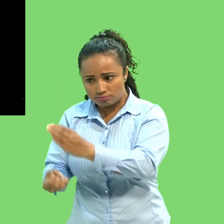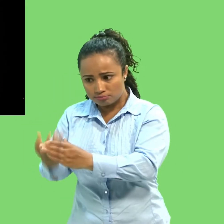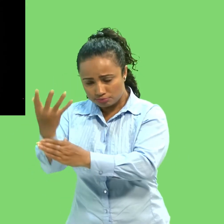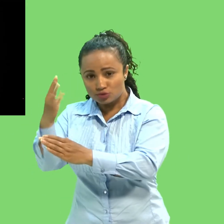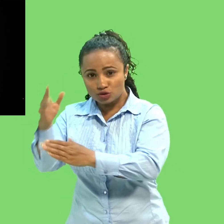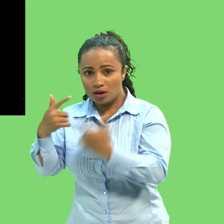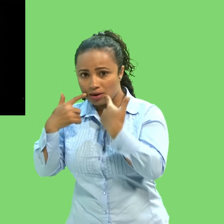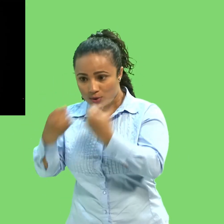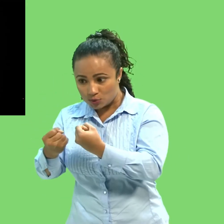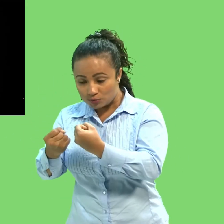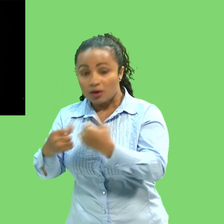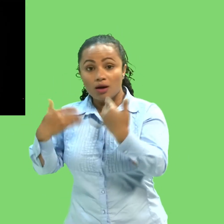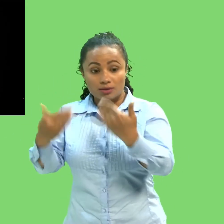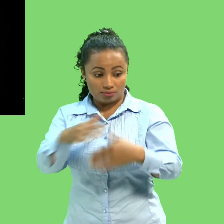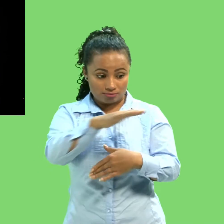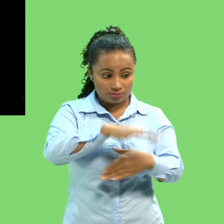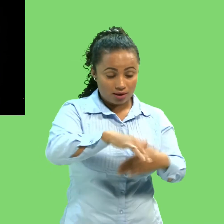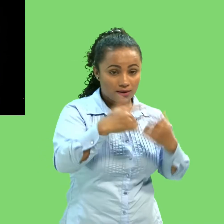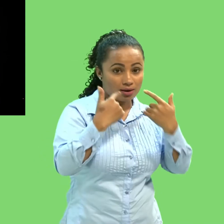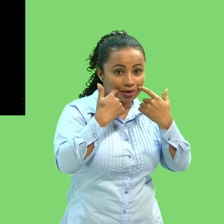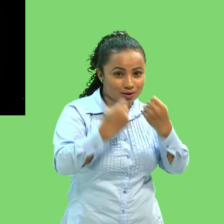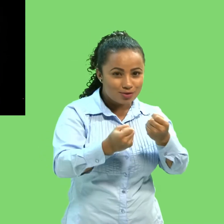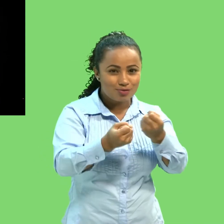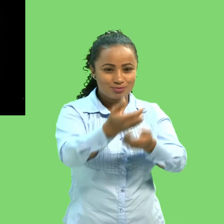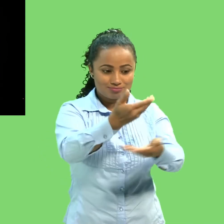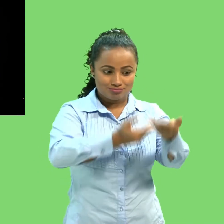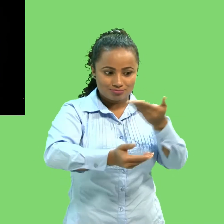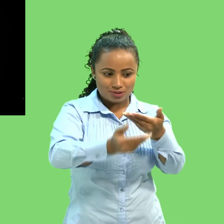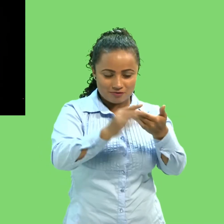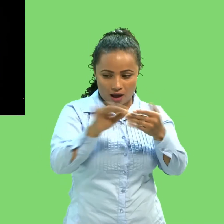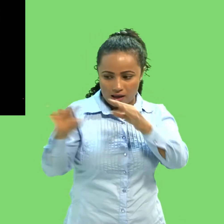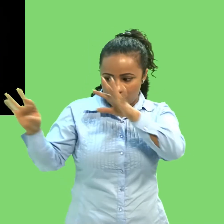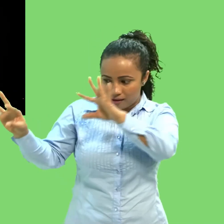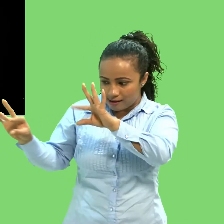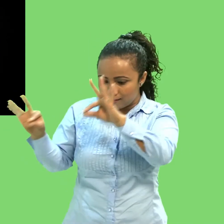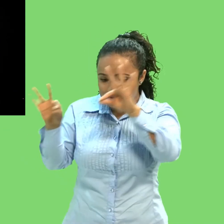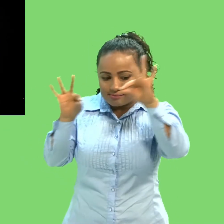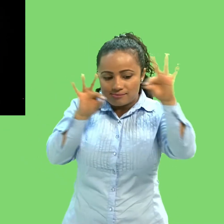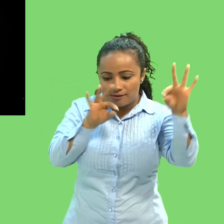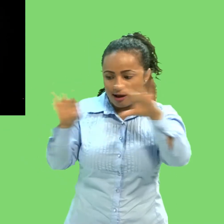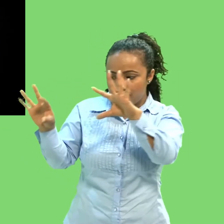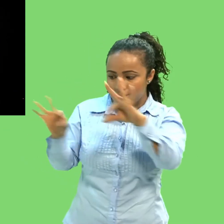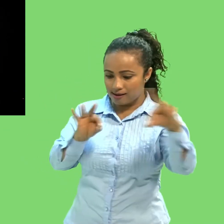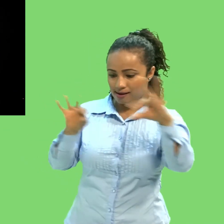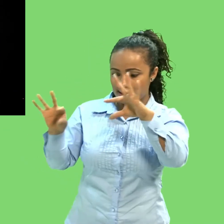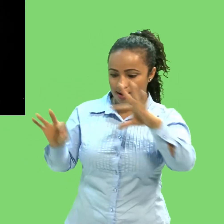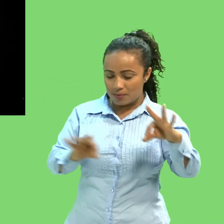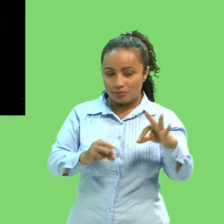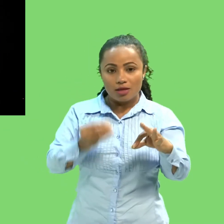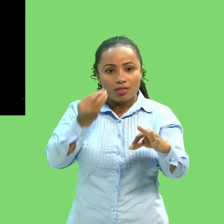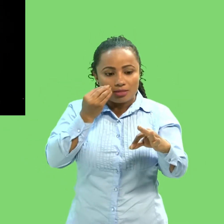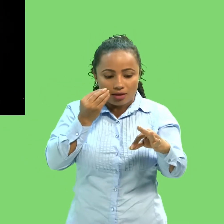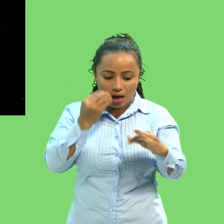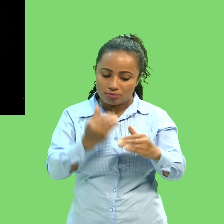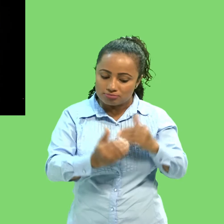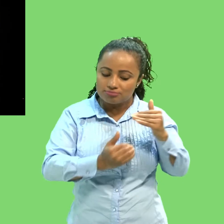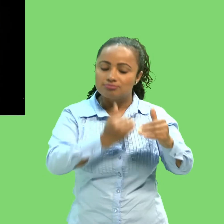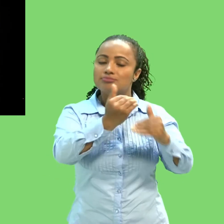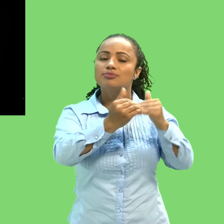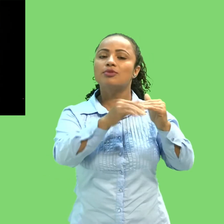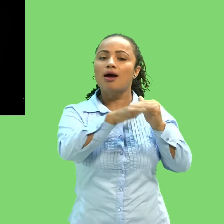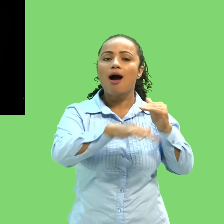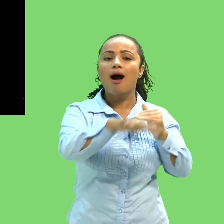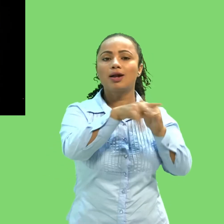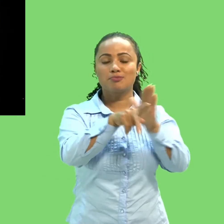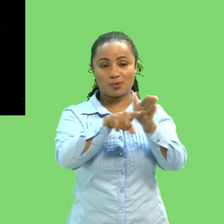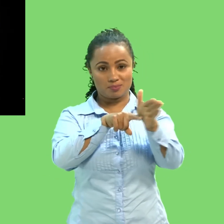que, assim como a linguística, ela foi realmente, né, ela surgiu, a linguística aplicada vai realmente pegar modelos dessa própria linguística